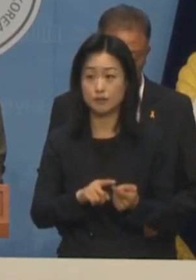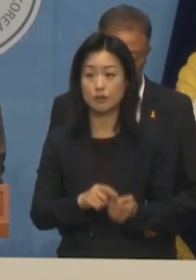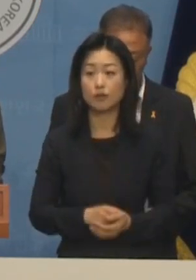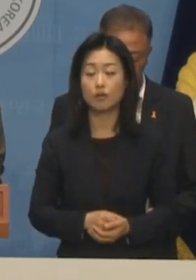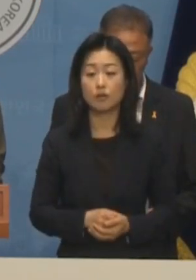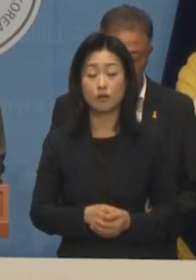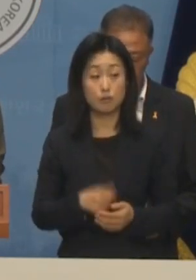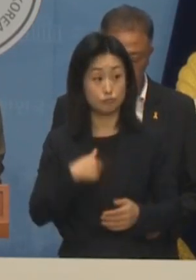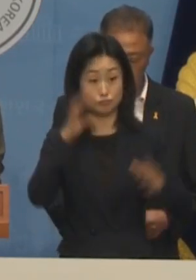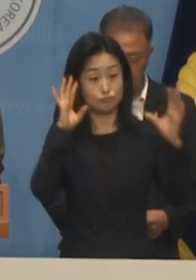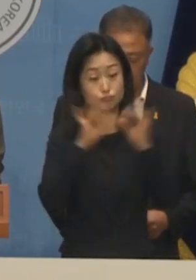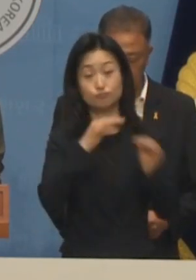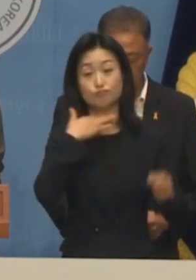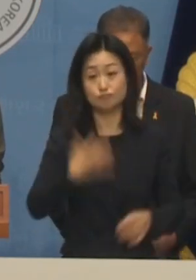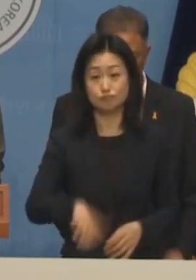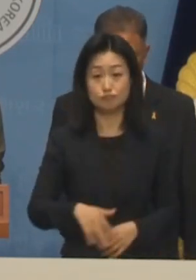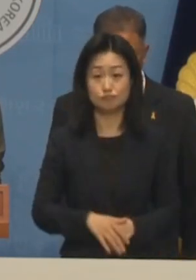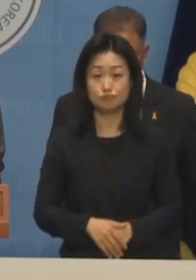동의한 바 없다.